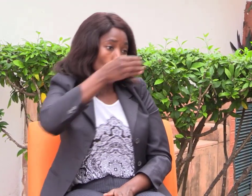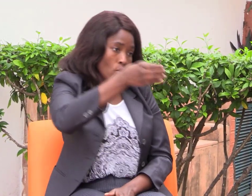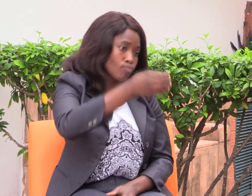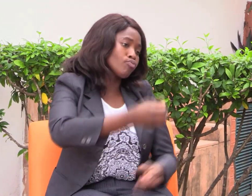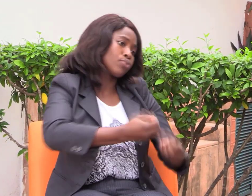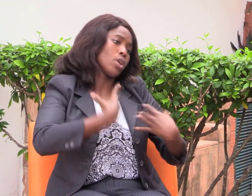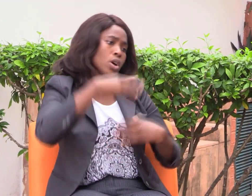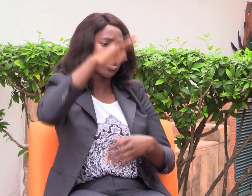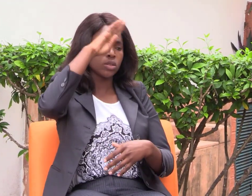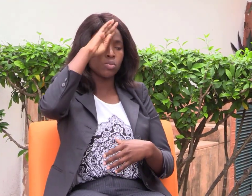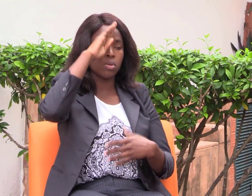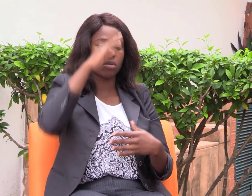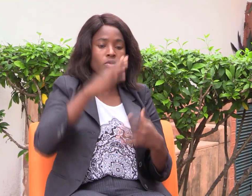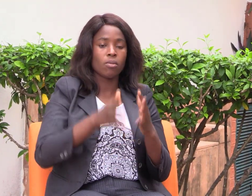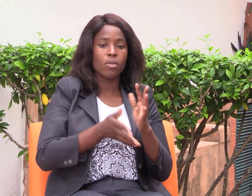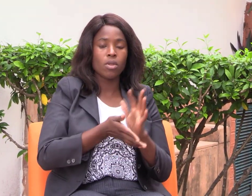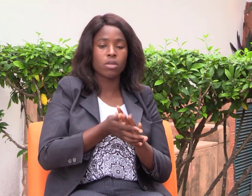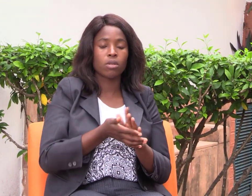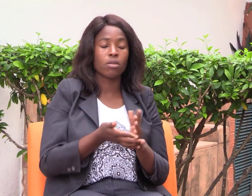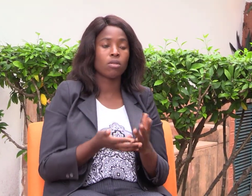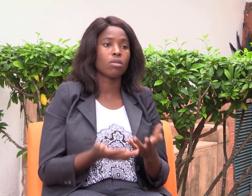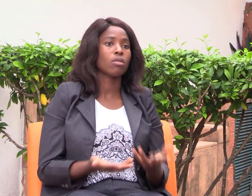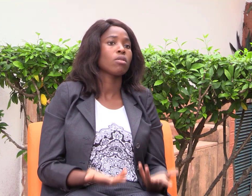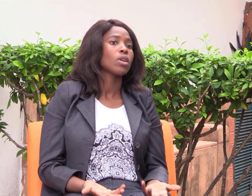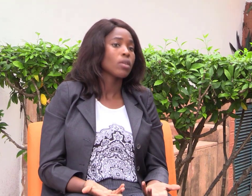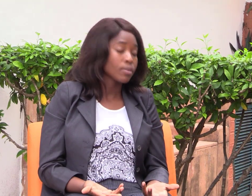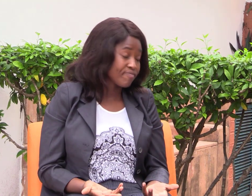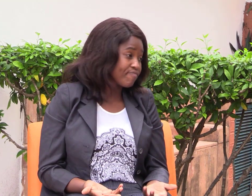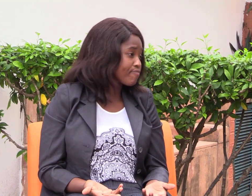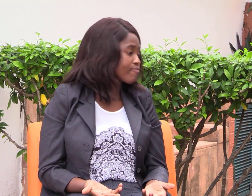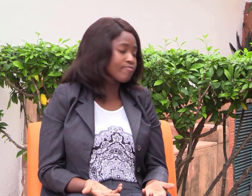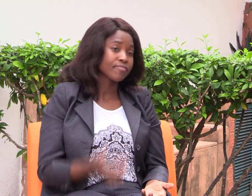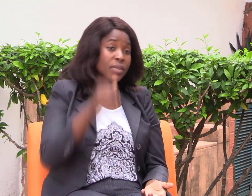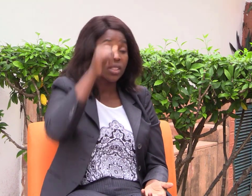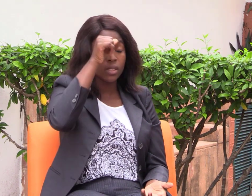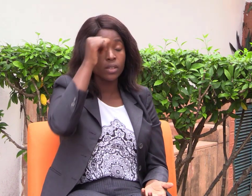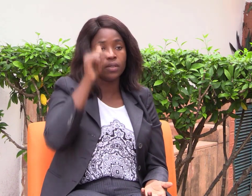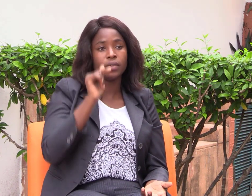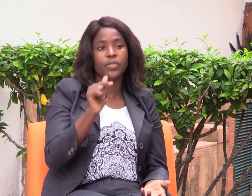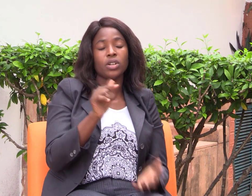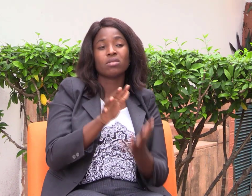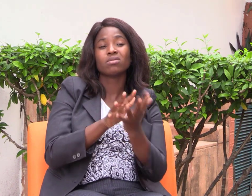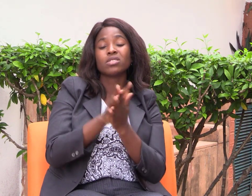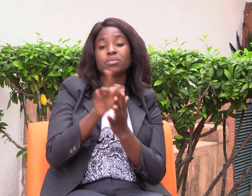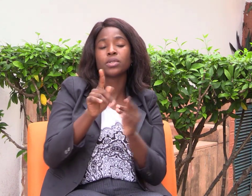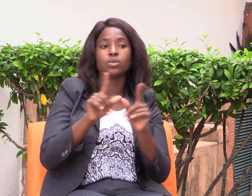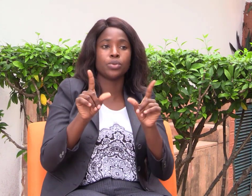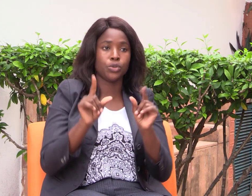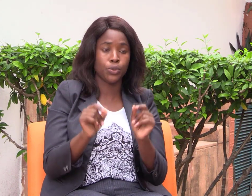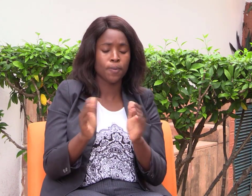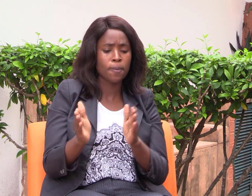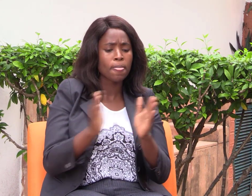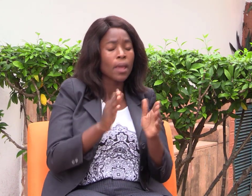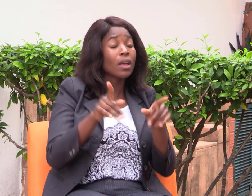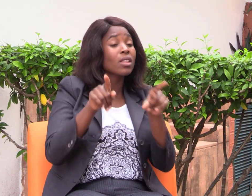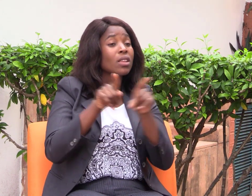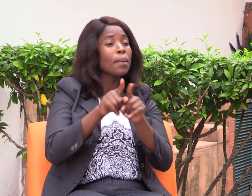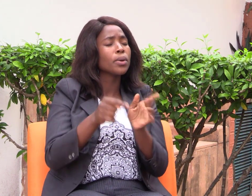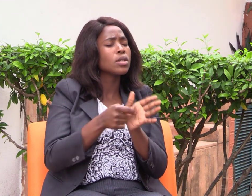Então, alguns pensam que usando o mesmo copo a pessoa pode transmitir o HIV. Então, são temas que